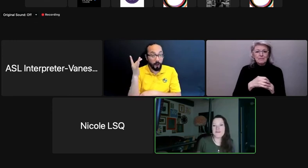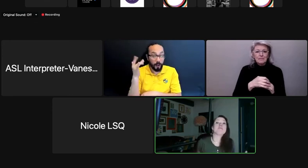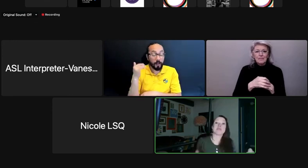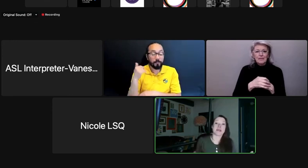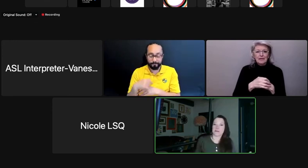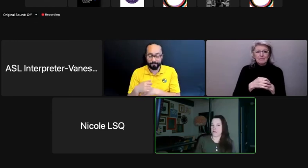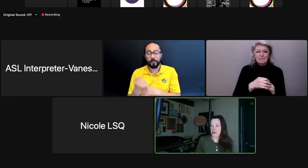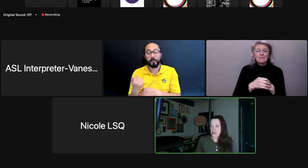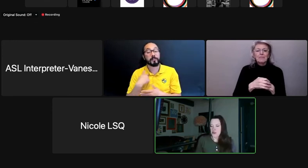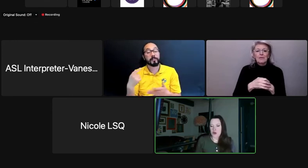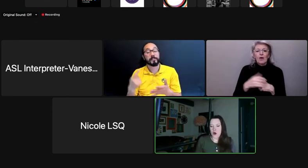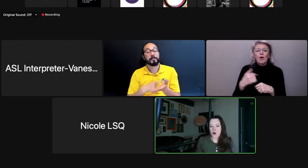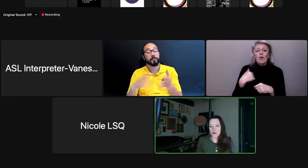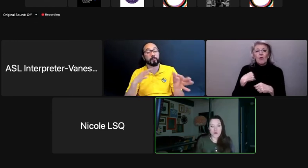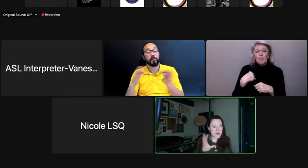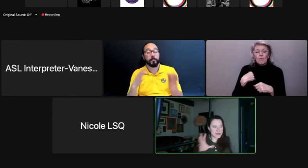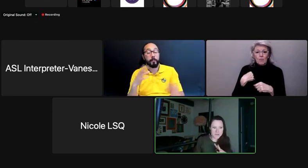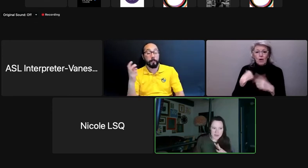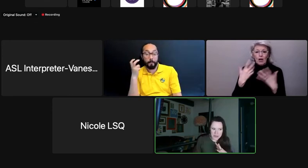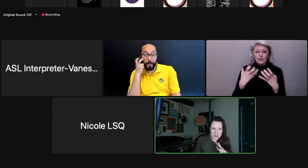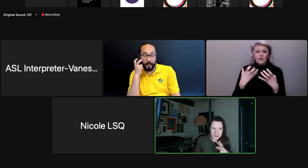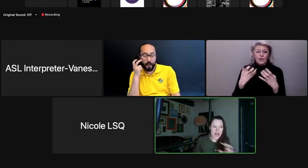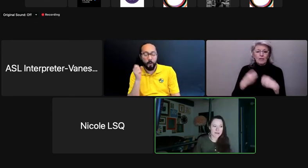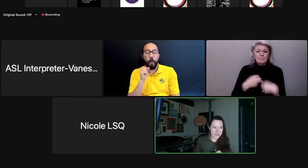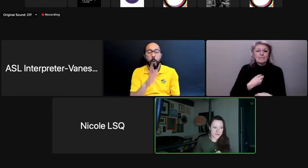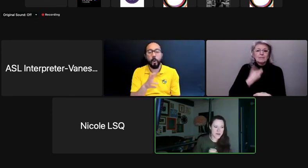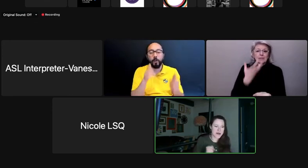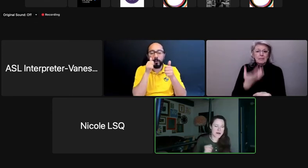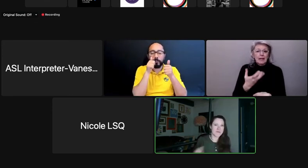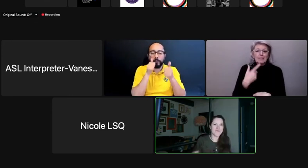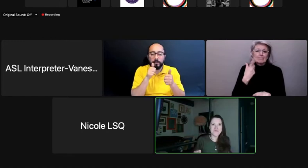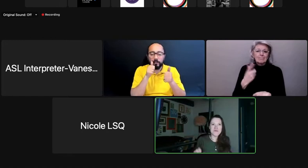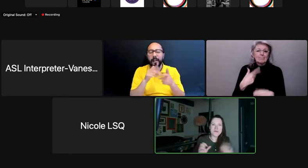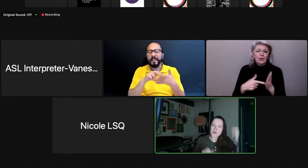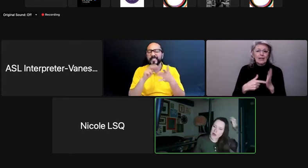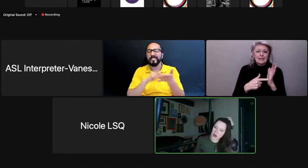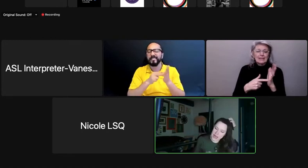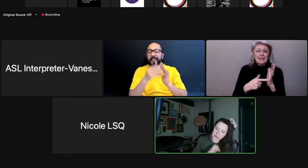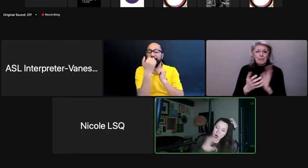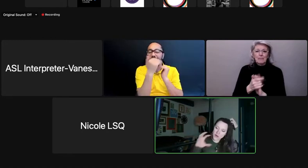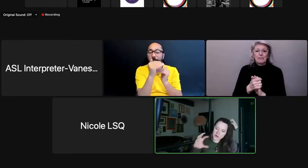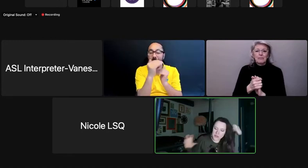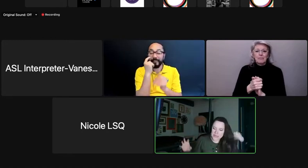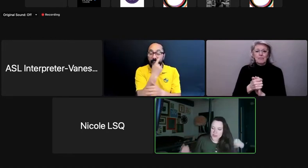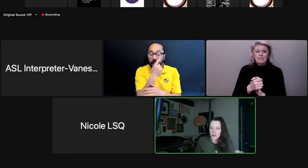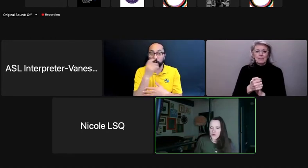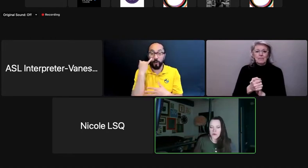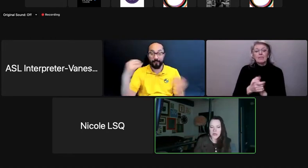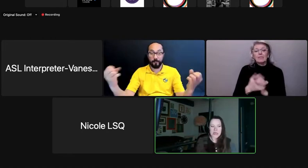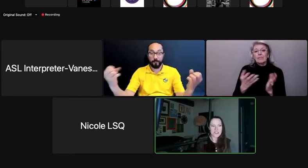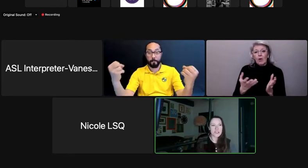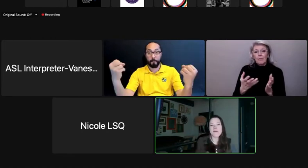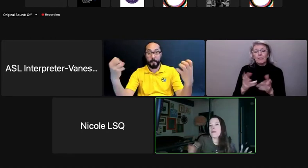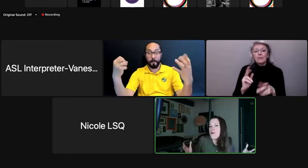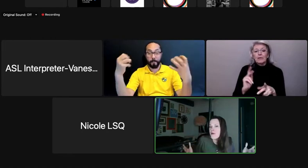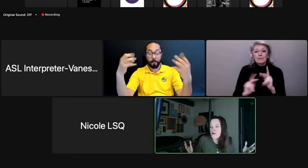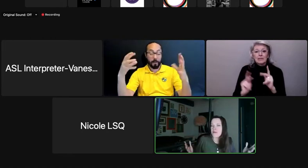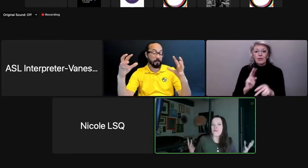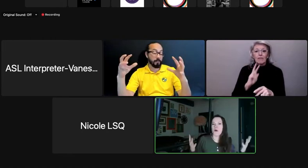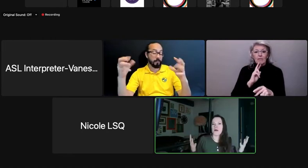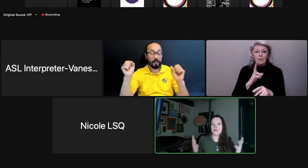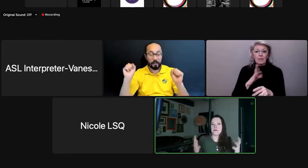parce que j'ai voulu exprimer et donner un exemple alors disons-le il y a des gens qui ont vraiment des